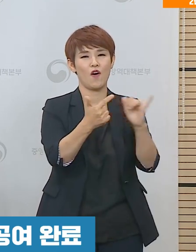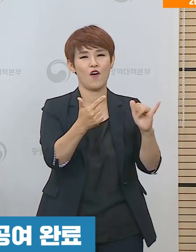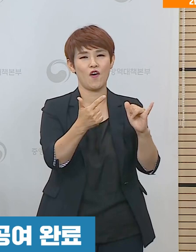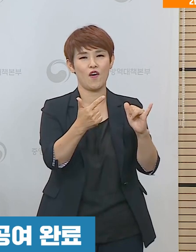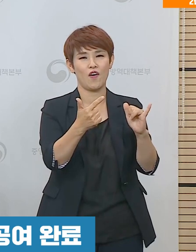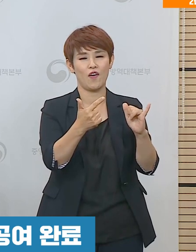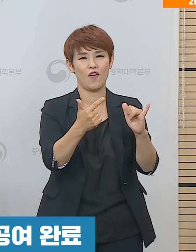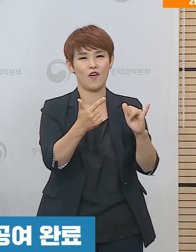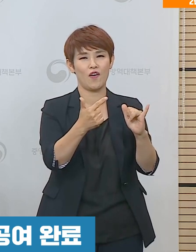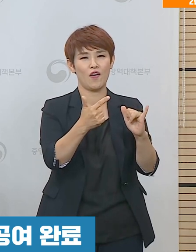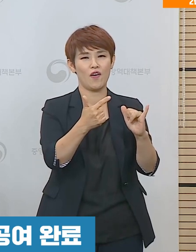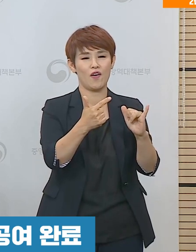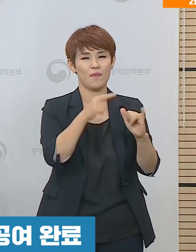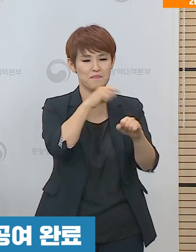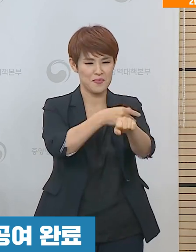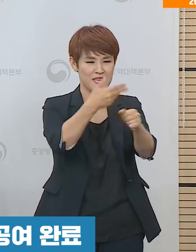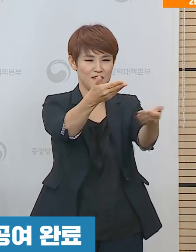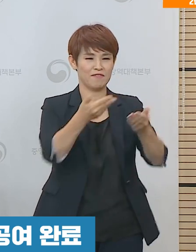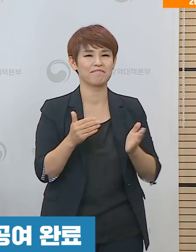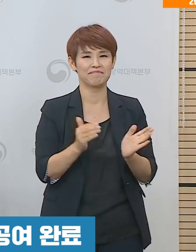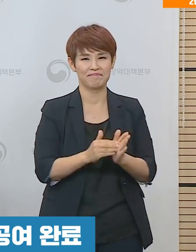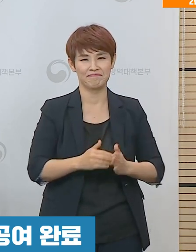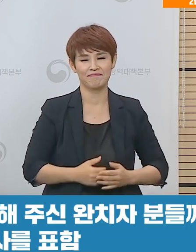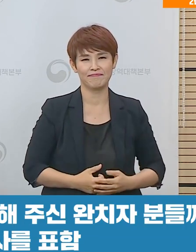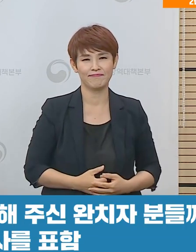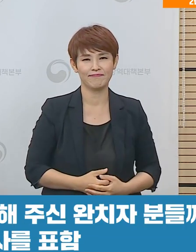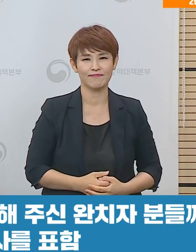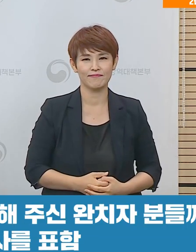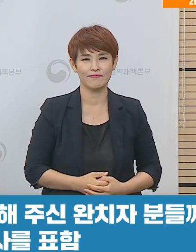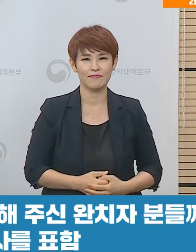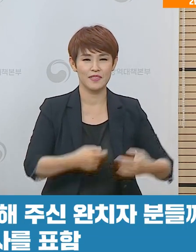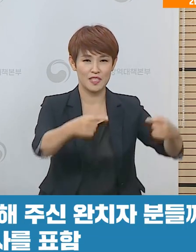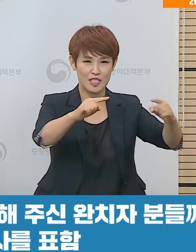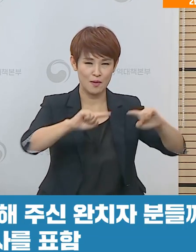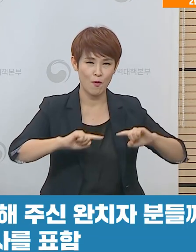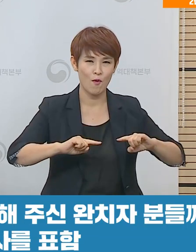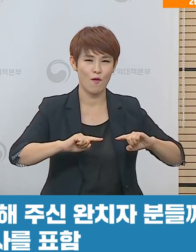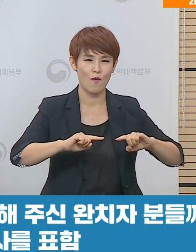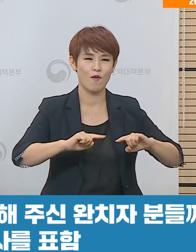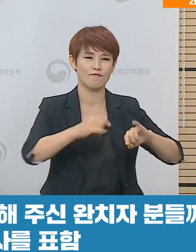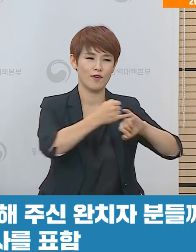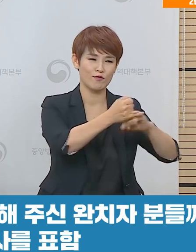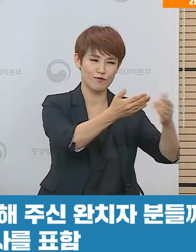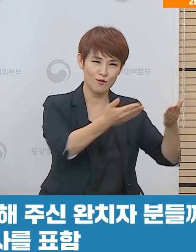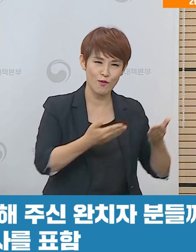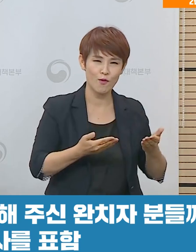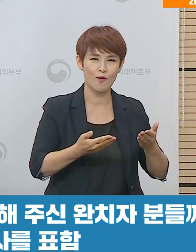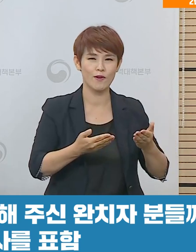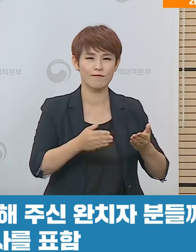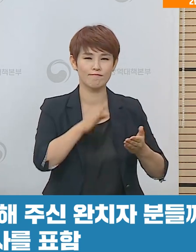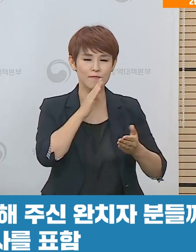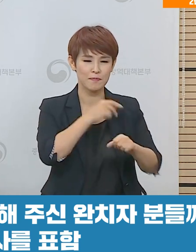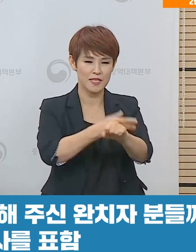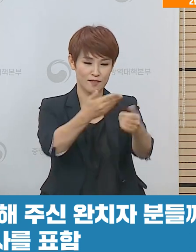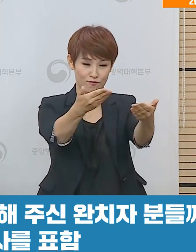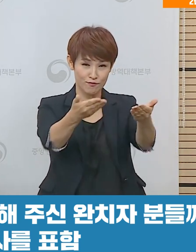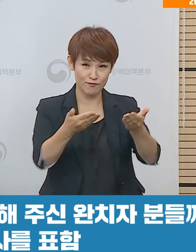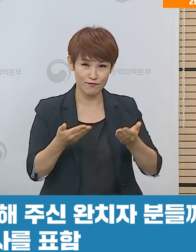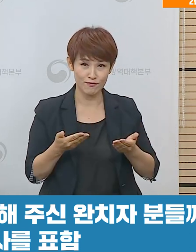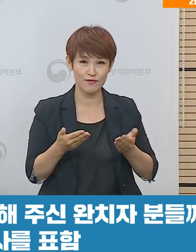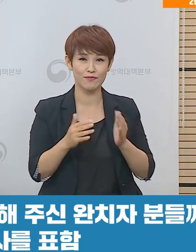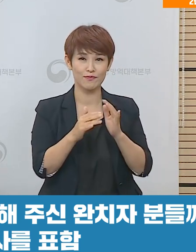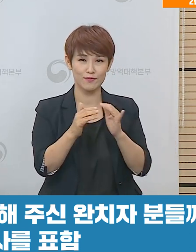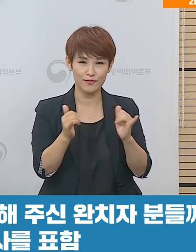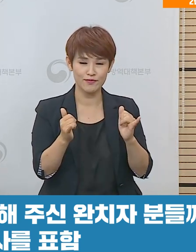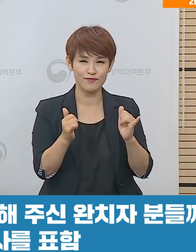혈장 공여를 완료해 주셨습니다. 참여 의사를 밝혀주신 분 그리고 혈장 공여를 실제로